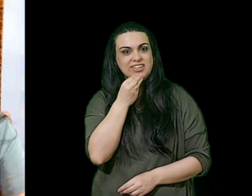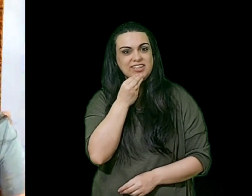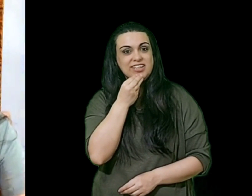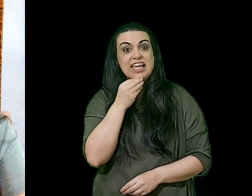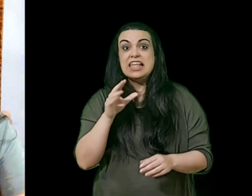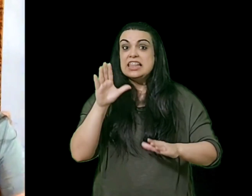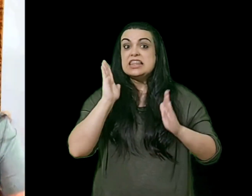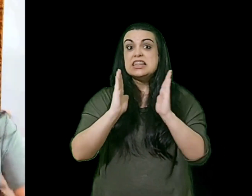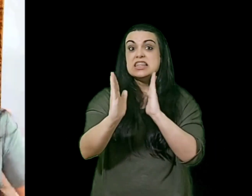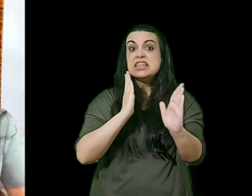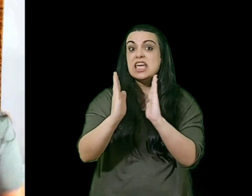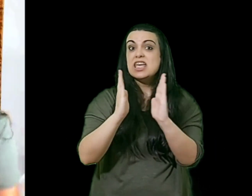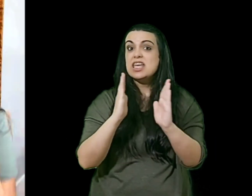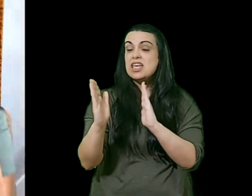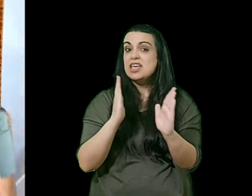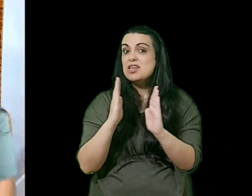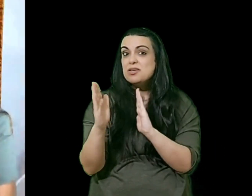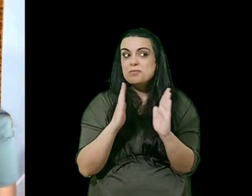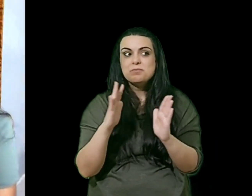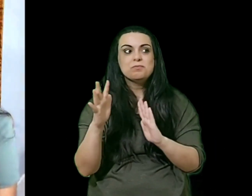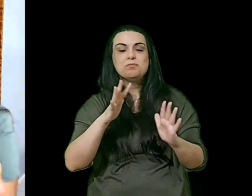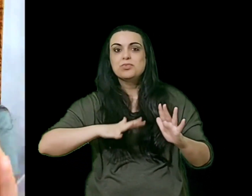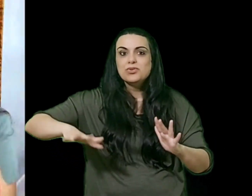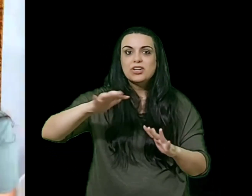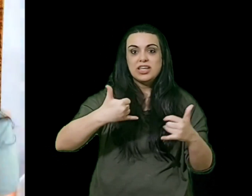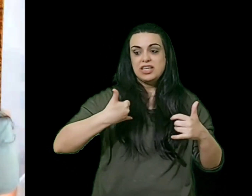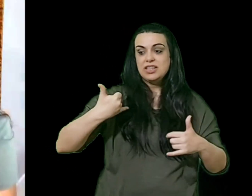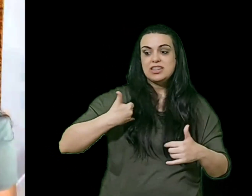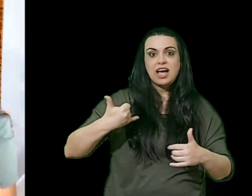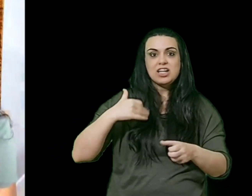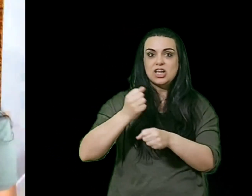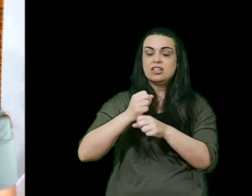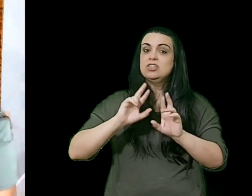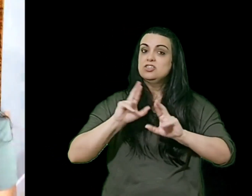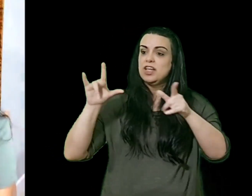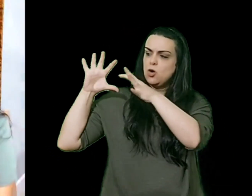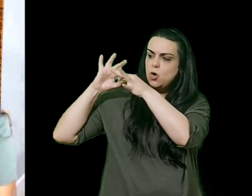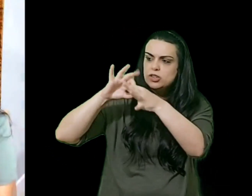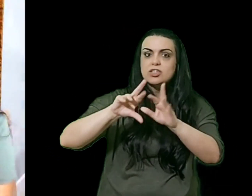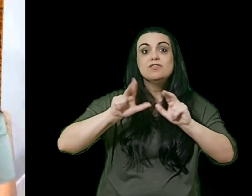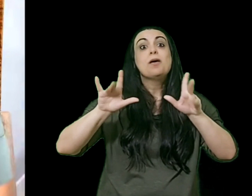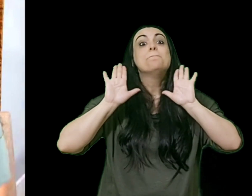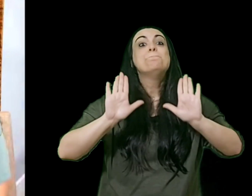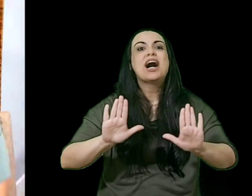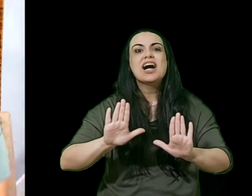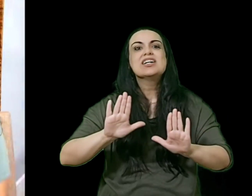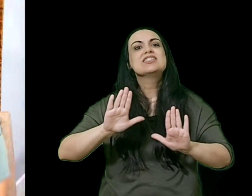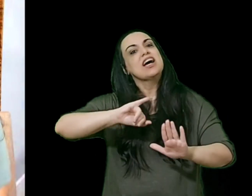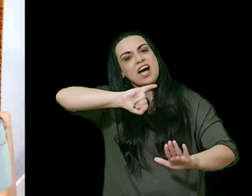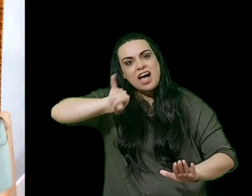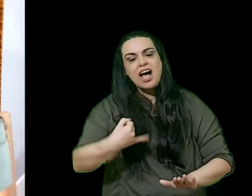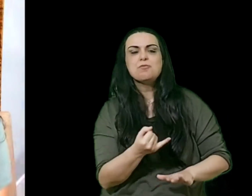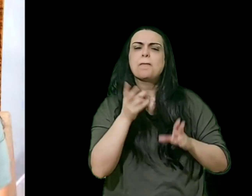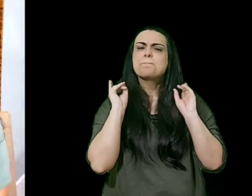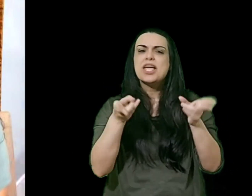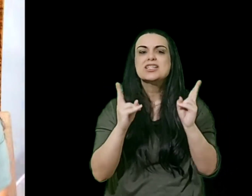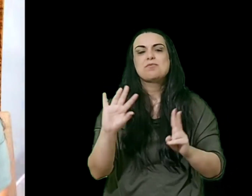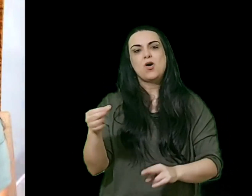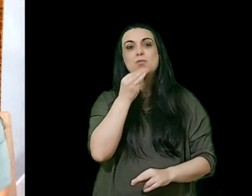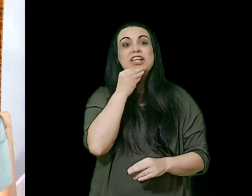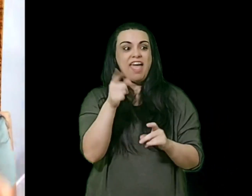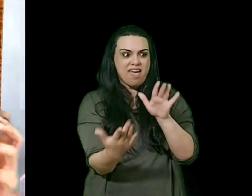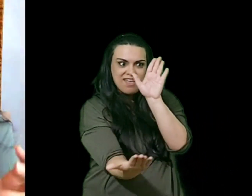tempos diferentes que culminam na mesma oportunidade, que é de ter Jesus, estar com